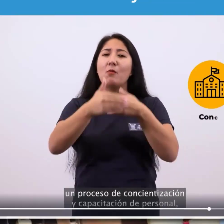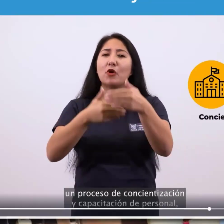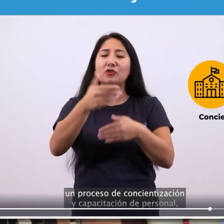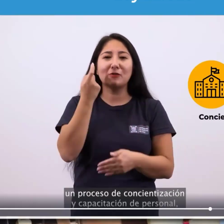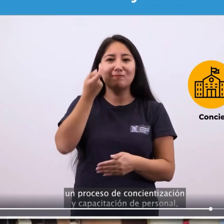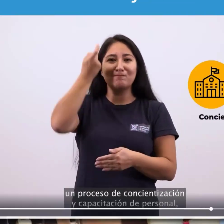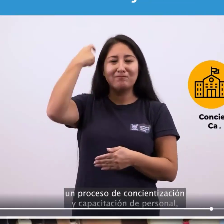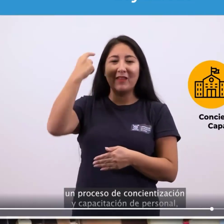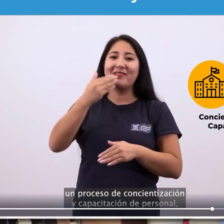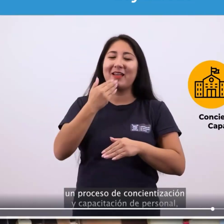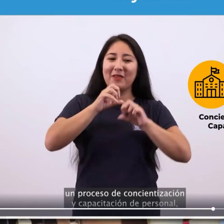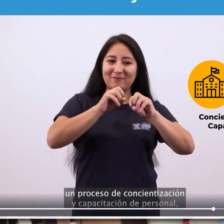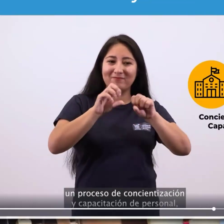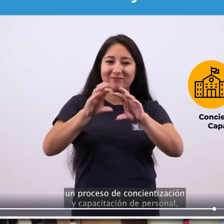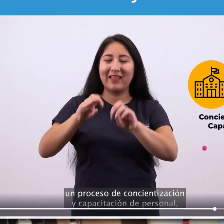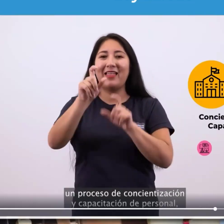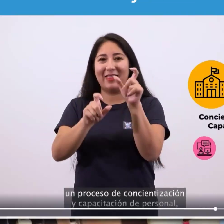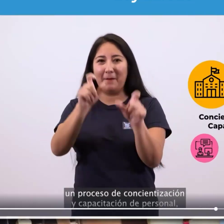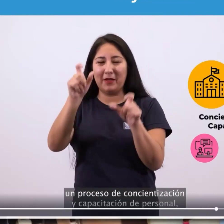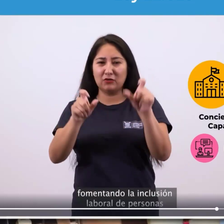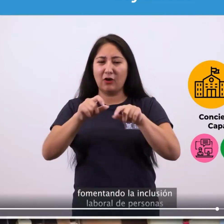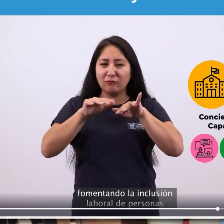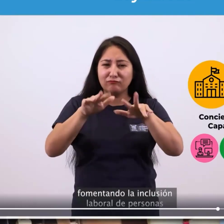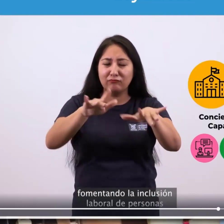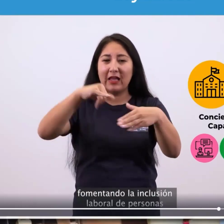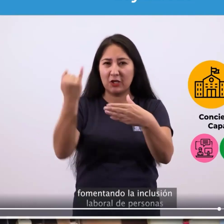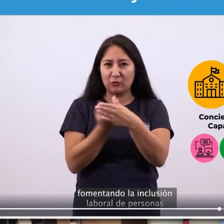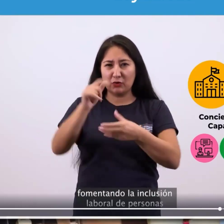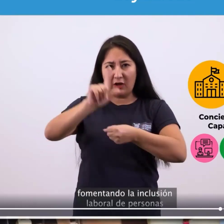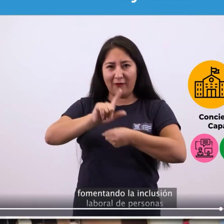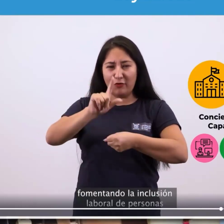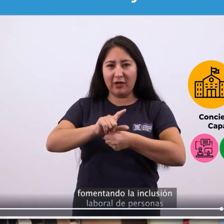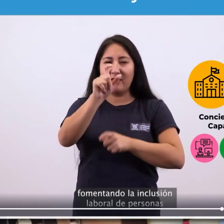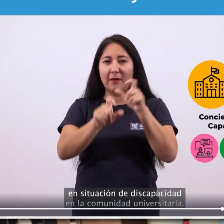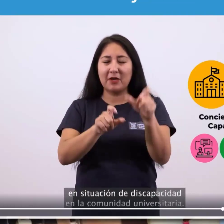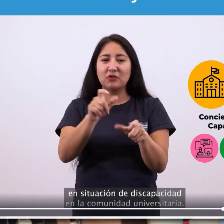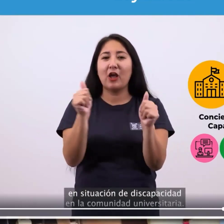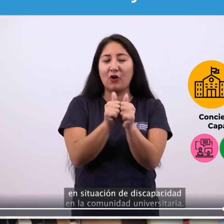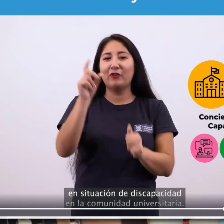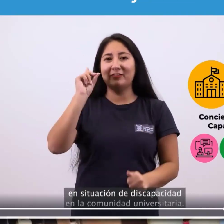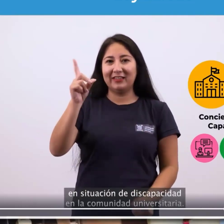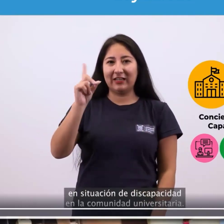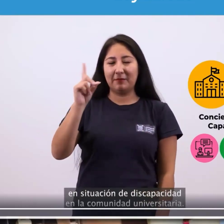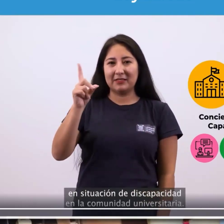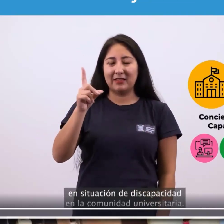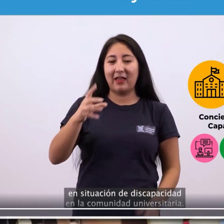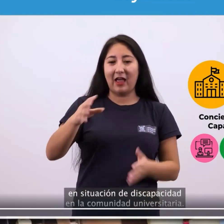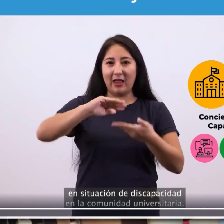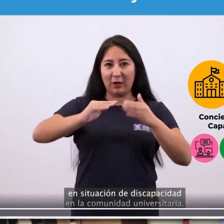de concientización y capacitación de personal, fomentando la inclusión laboral de personas en situación de discapacidad en la